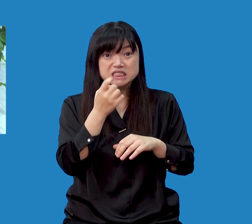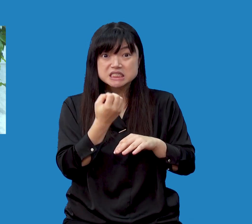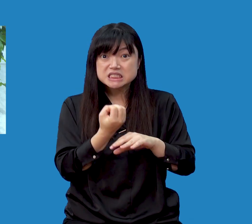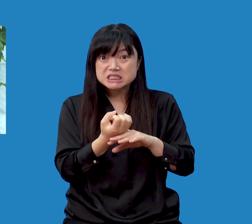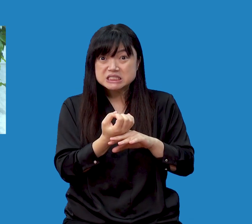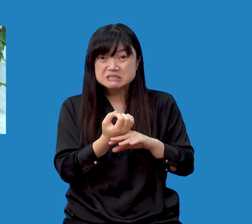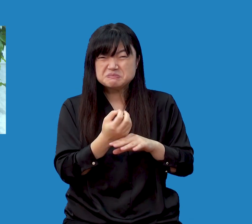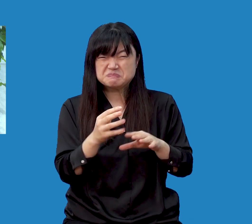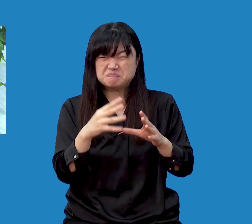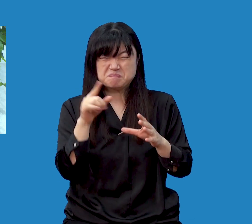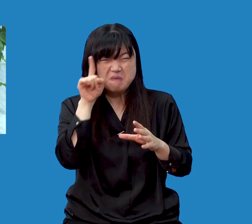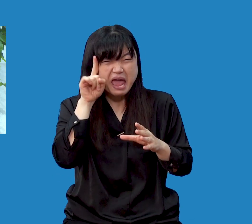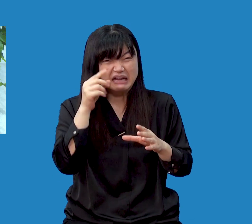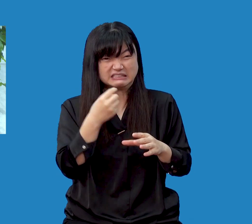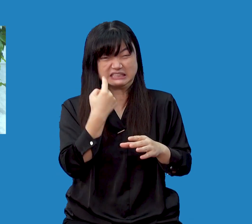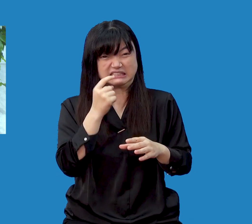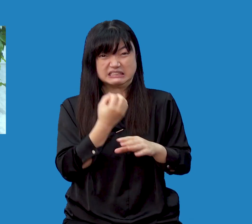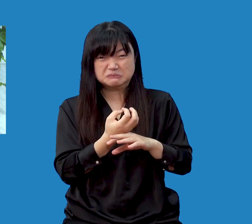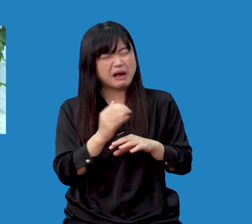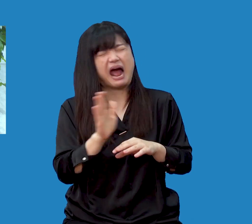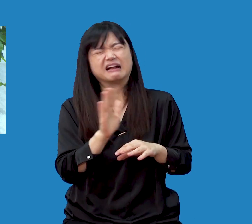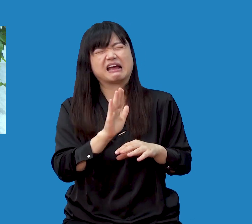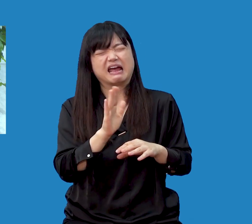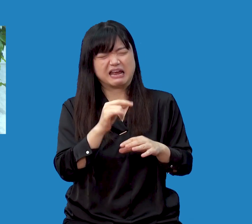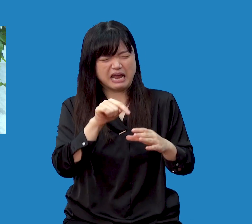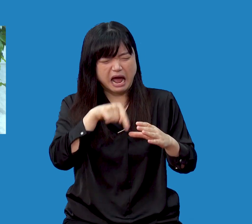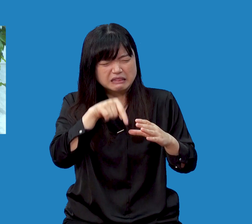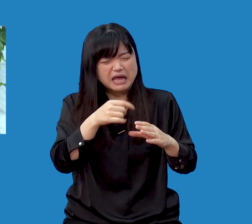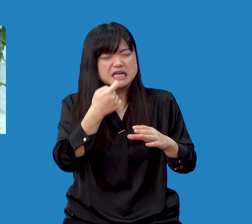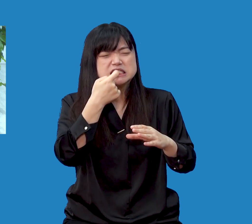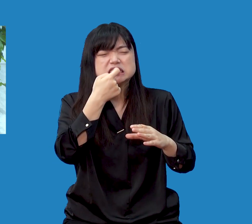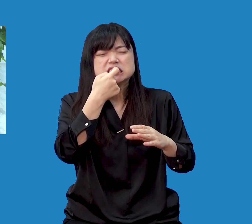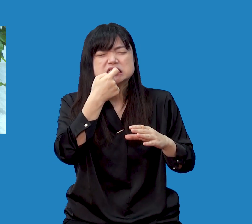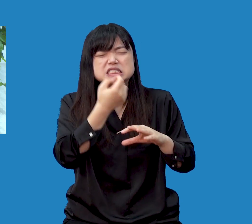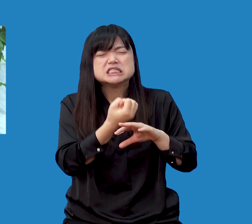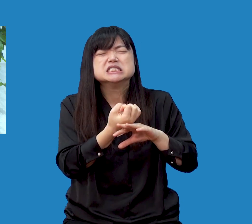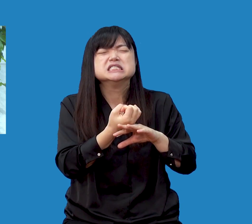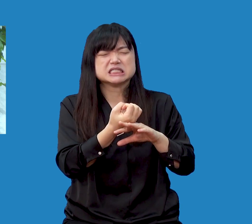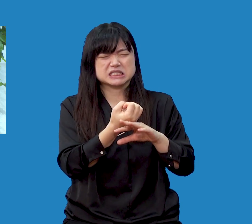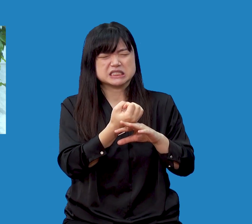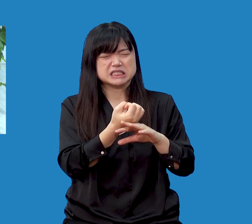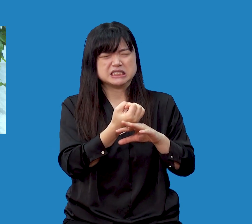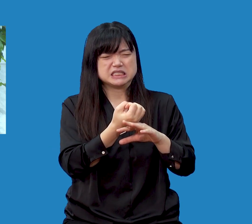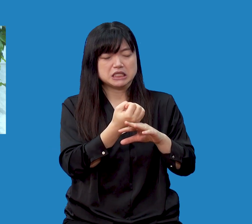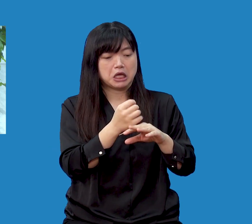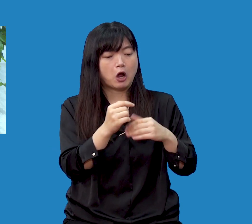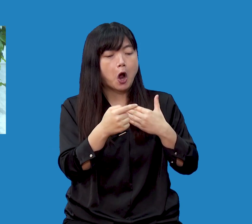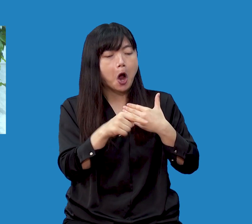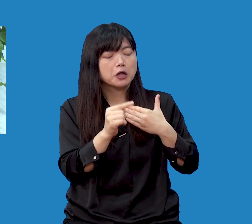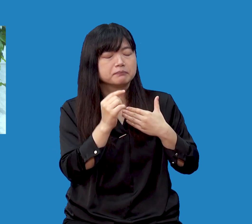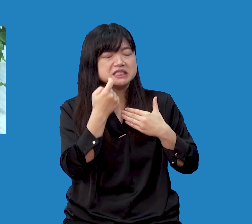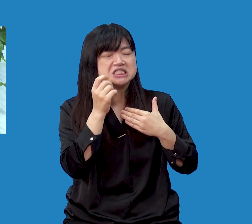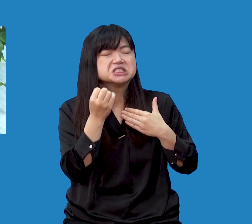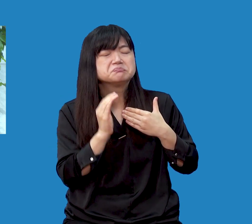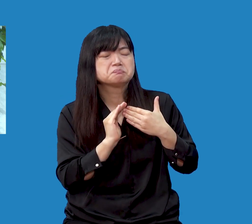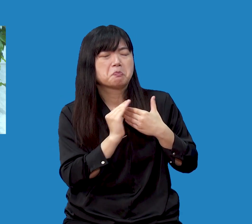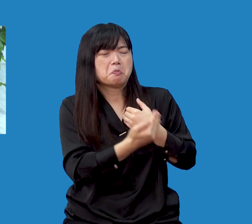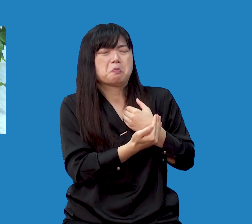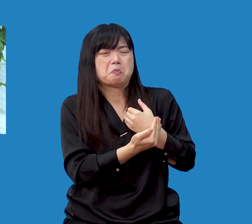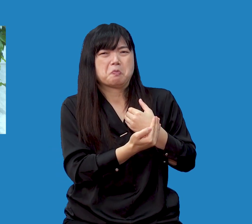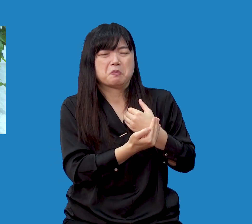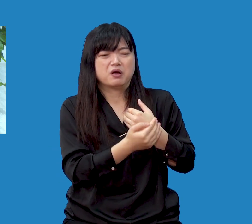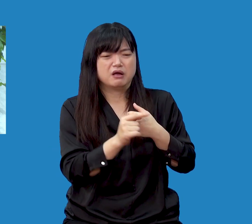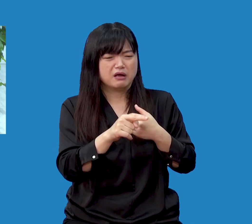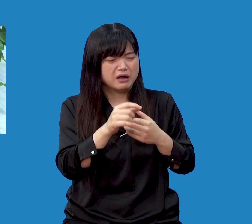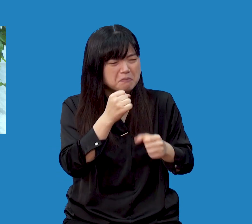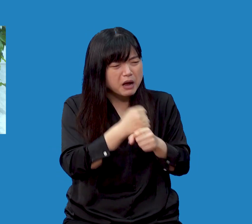순은으로 만들어서 금으로 도금을 한 것인데 제작비가 약 한 3만 5천 원